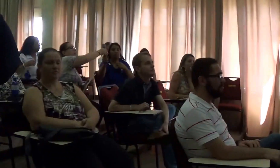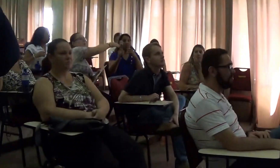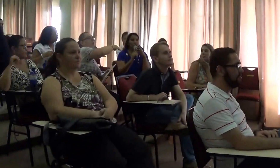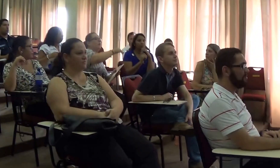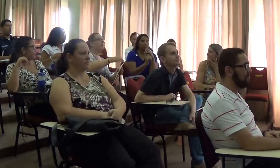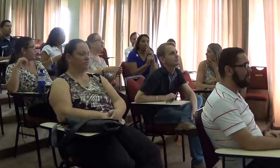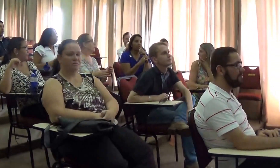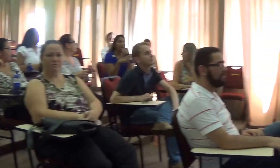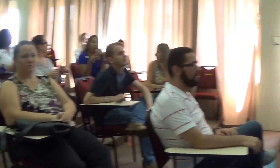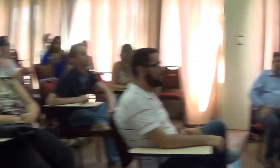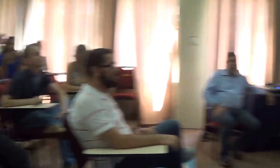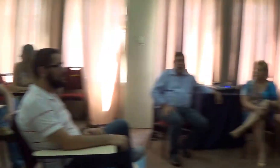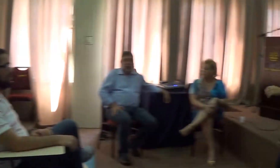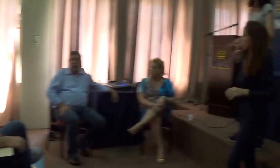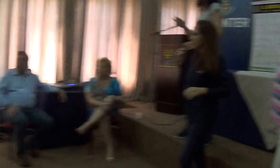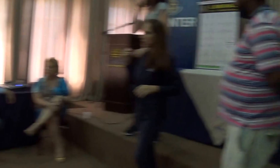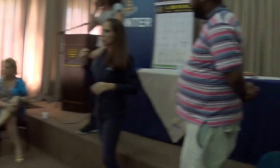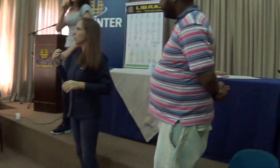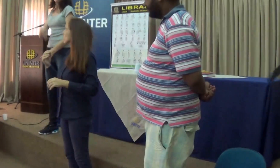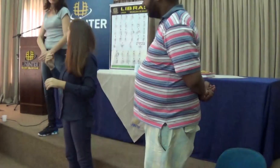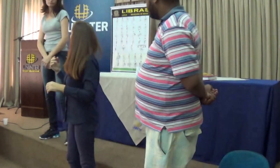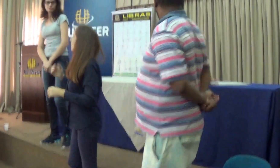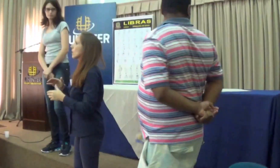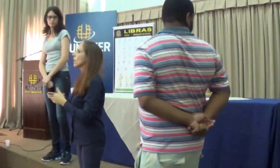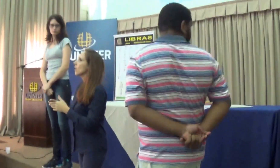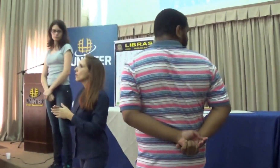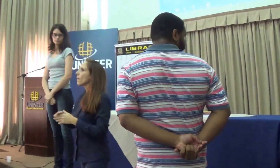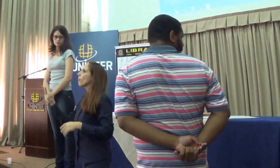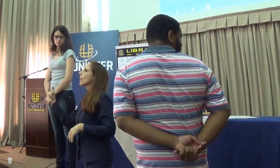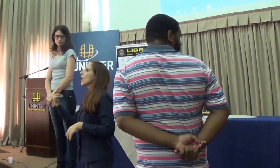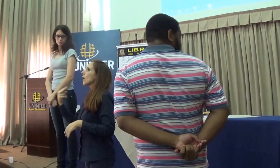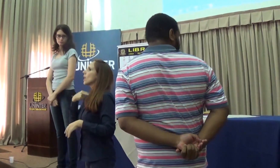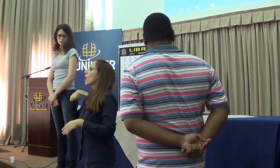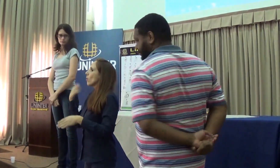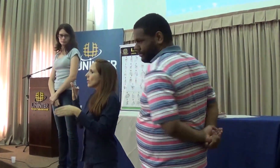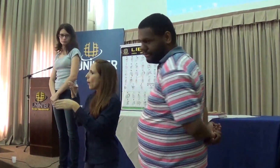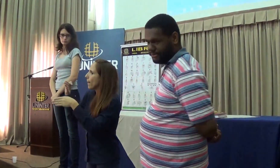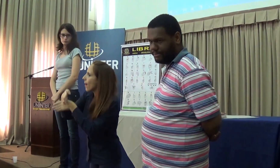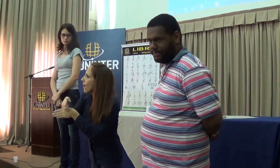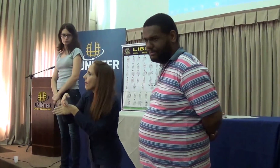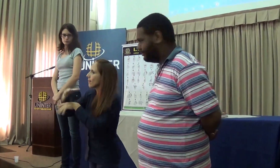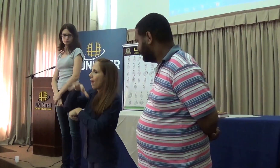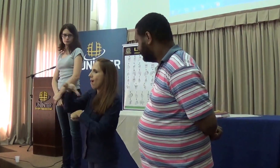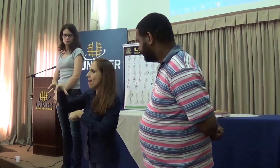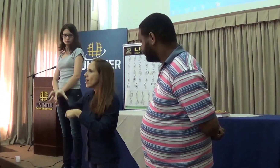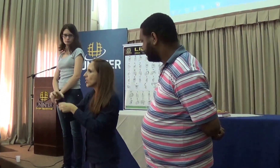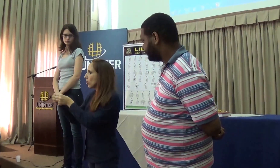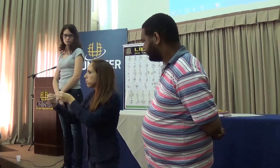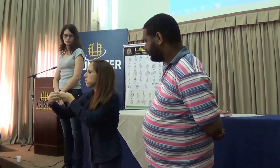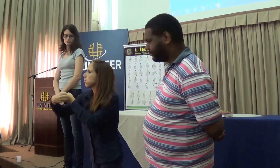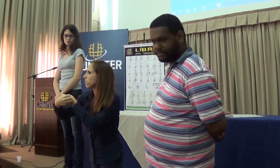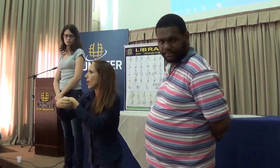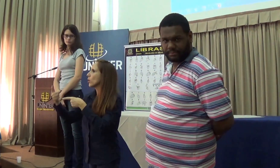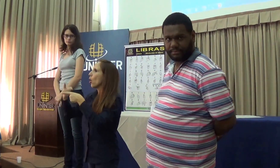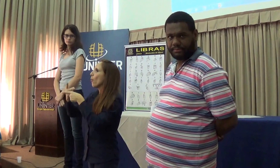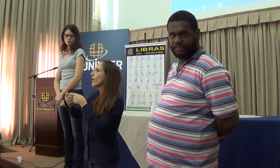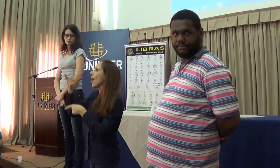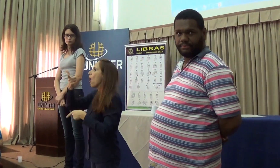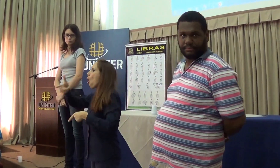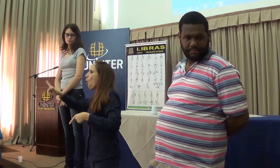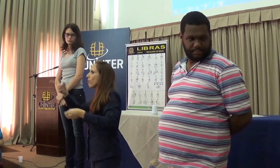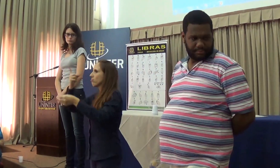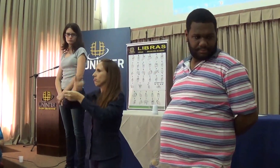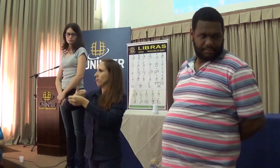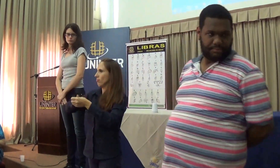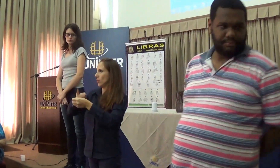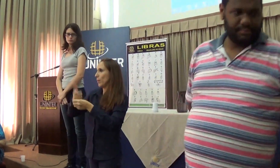nós não podemos entrar na região metropolitana, porque daí já é outra prefeitura, é outra forma de governo, é outro